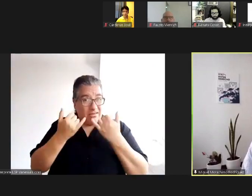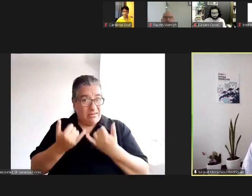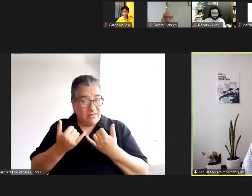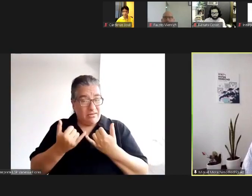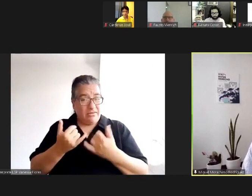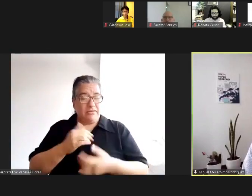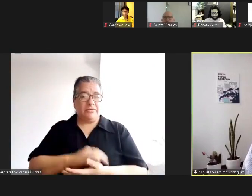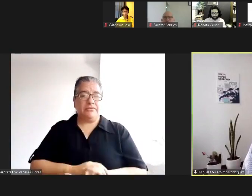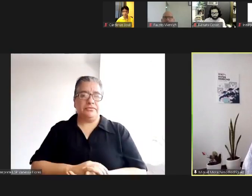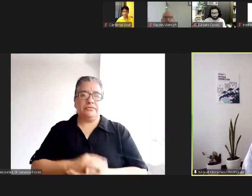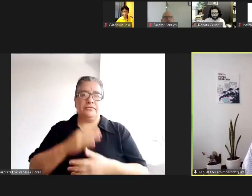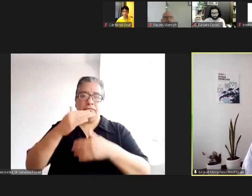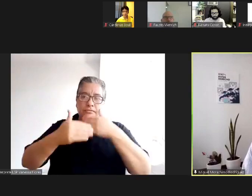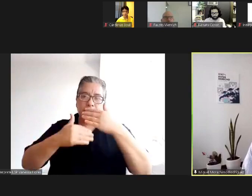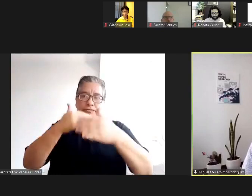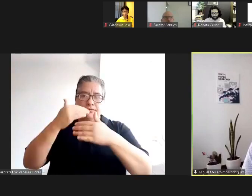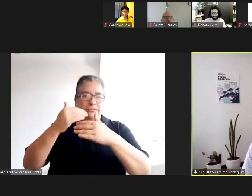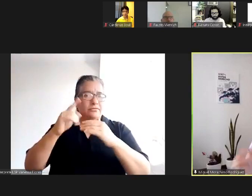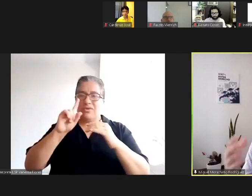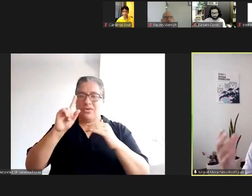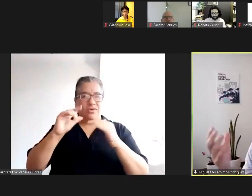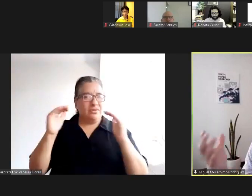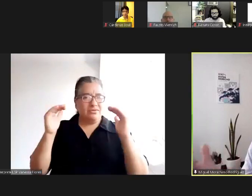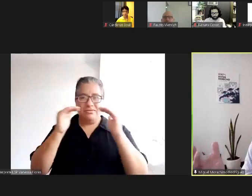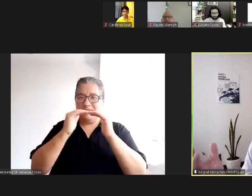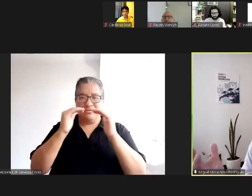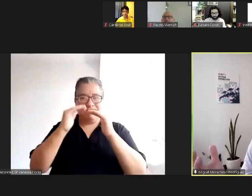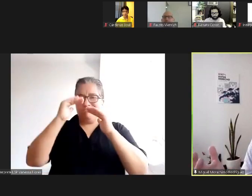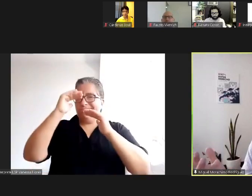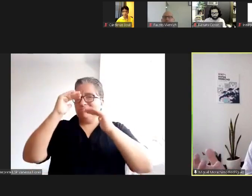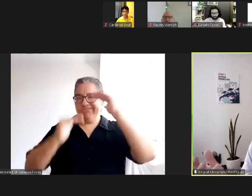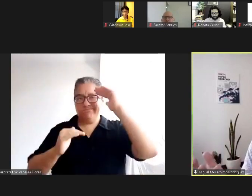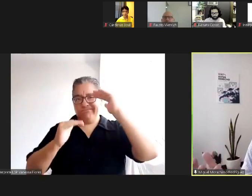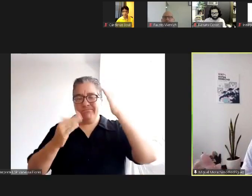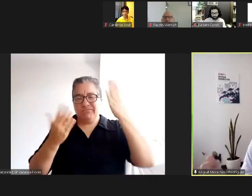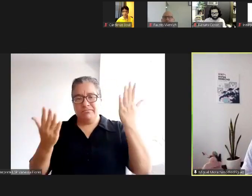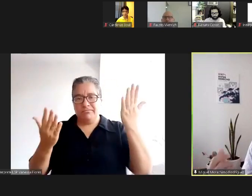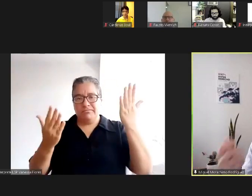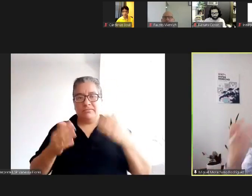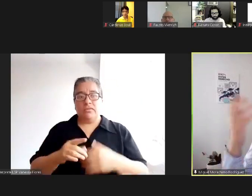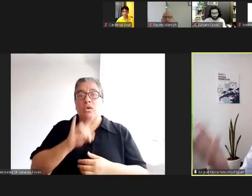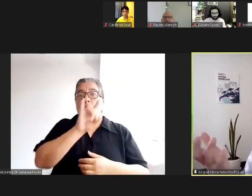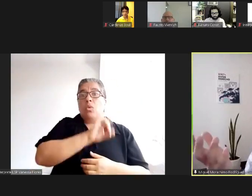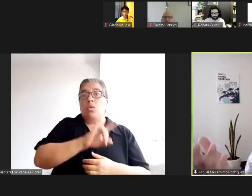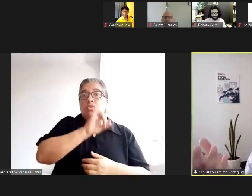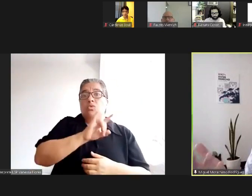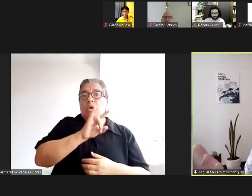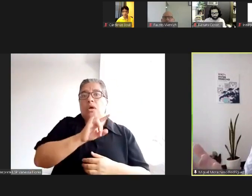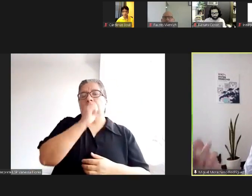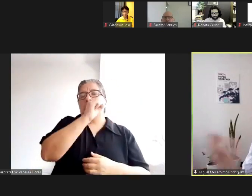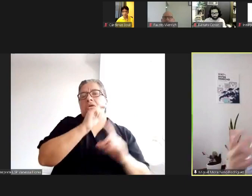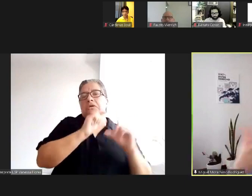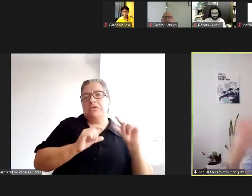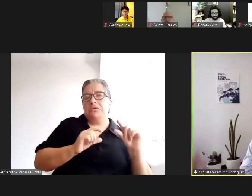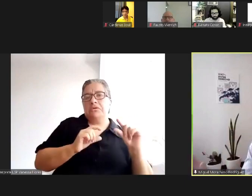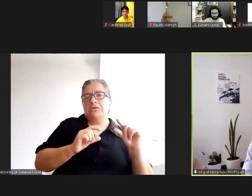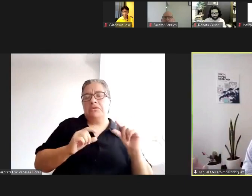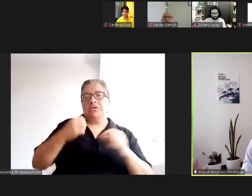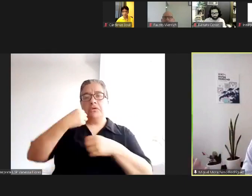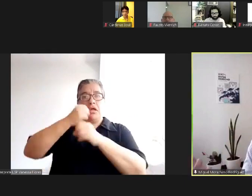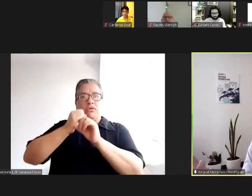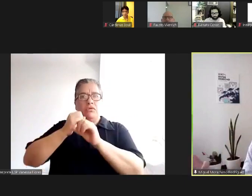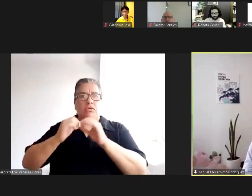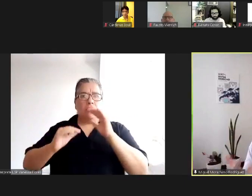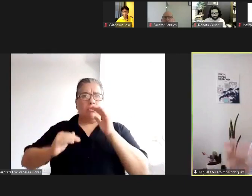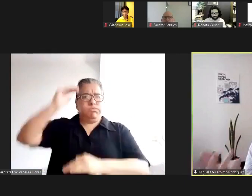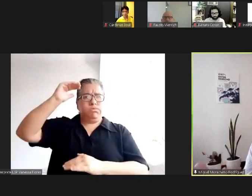se ha desarrollado de manera desigual por parte de derechos para los autores y derechos para los usuarios. Hoy tenemos muchos derechos para los autores, todos los derechos para